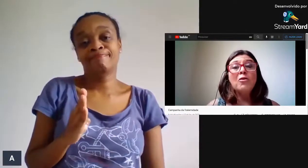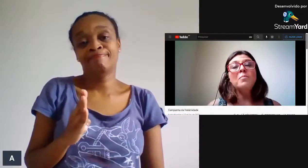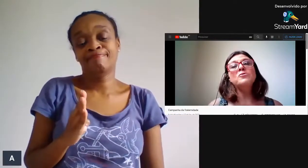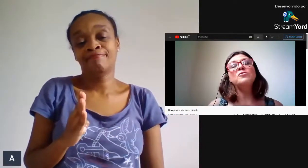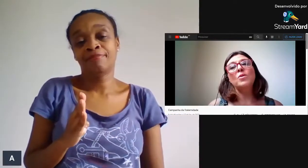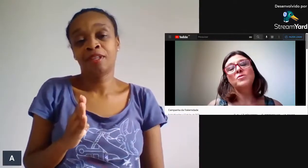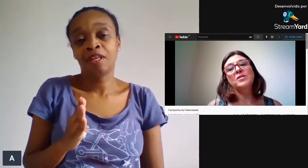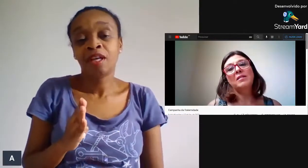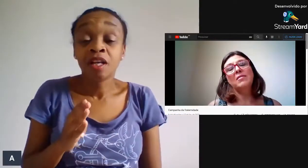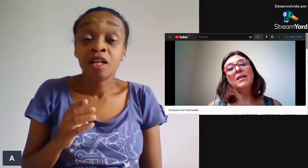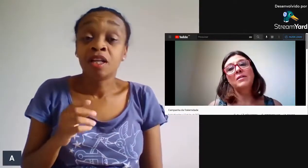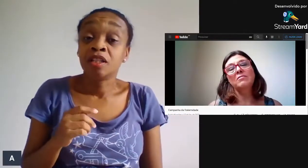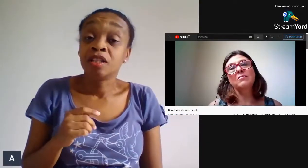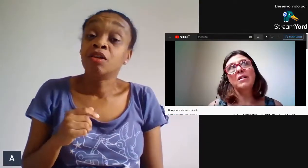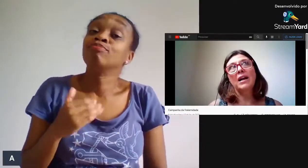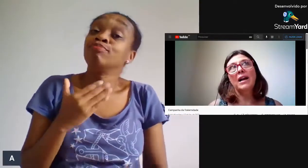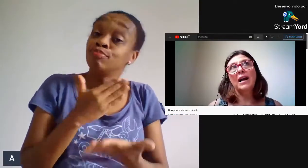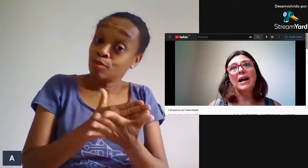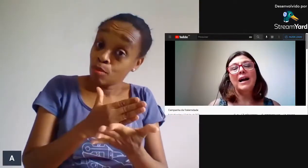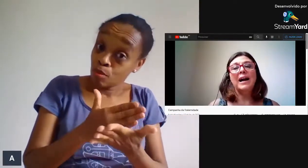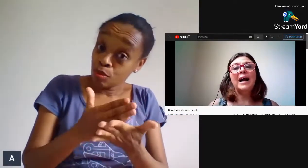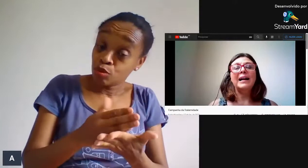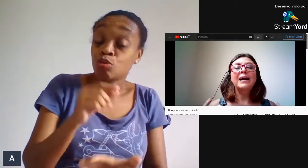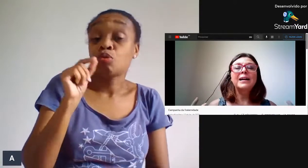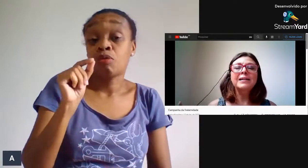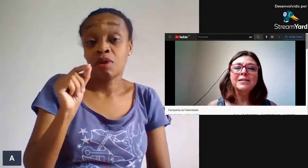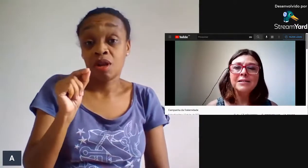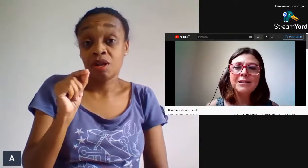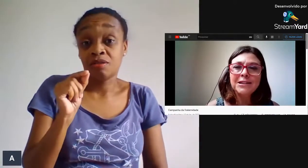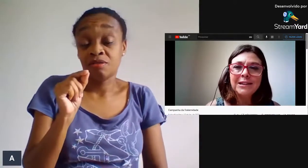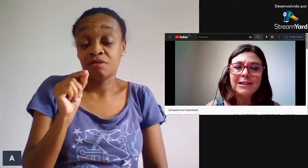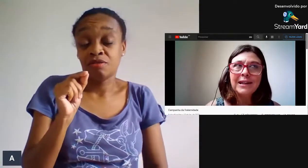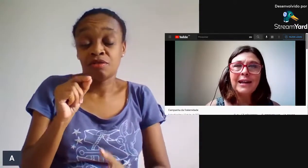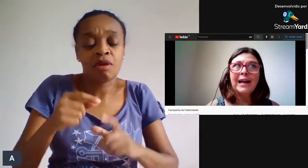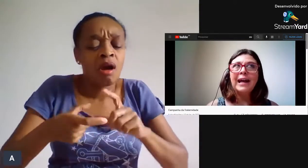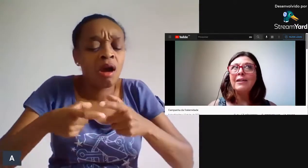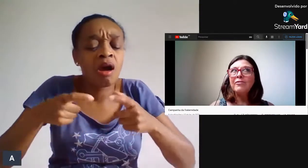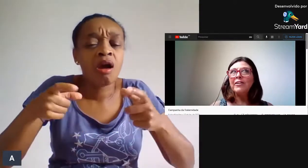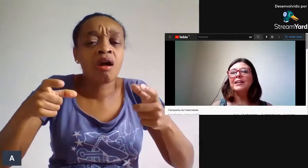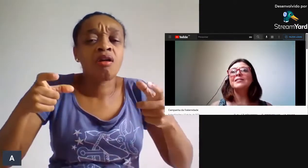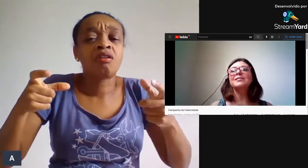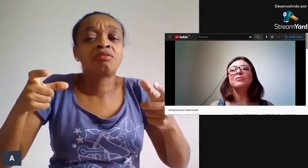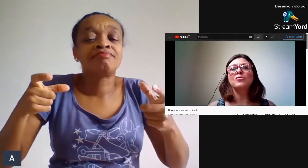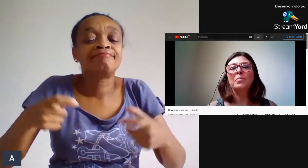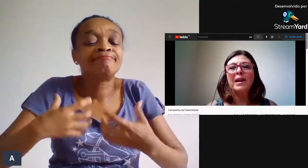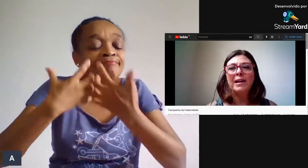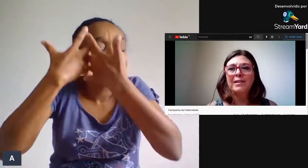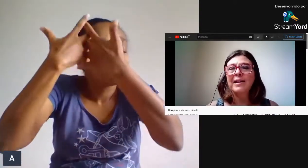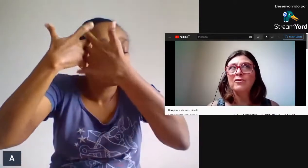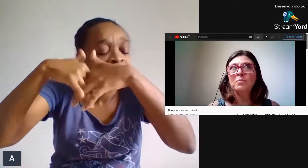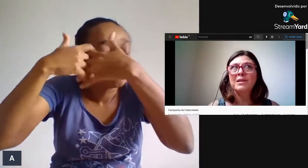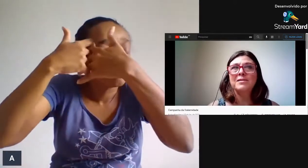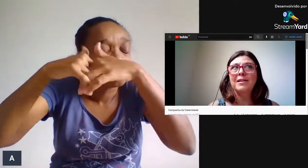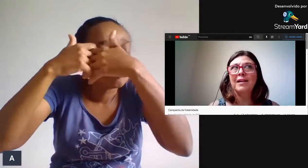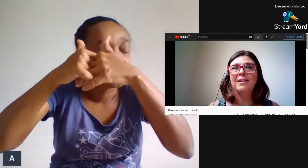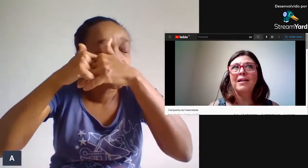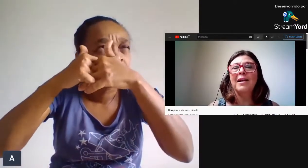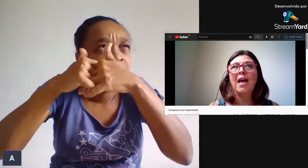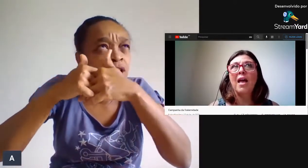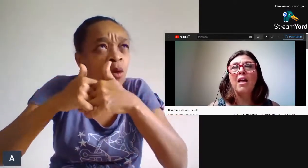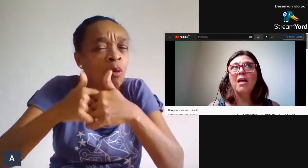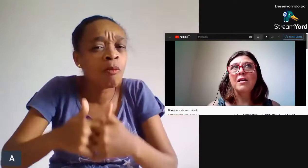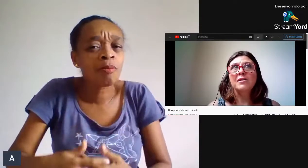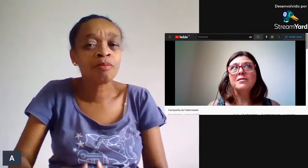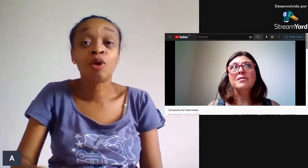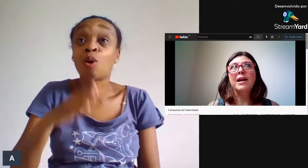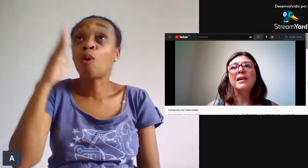E aí começou-se, então, a grande reflexão sobre a realidade brasileira,